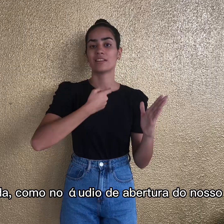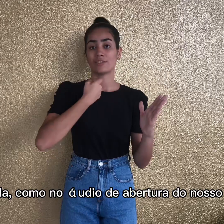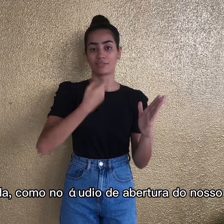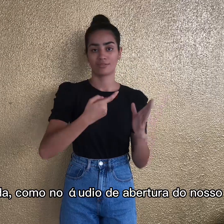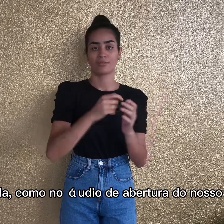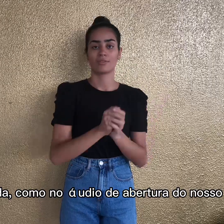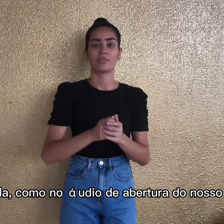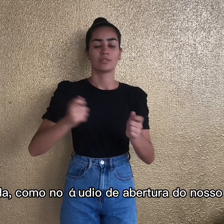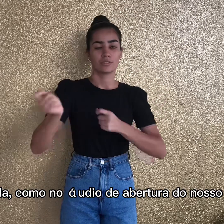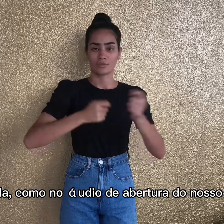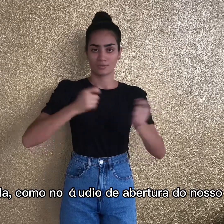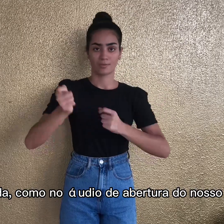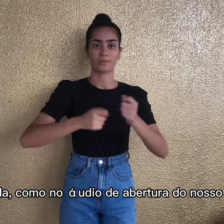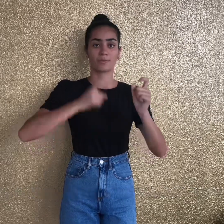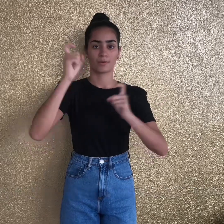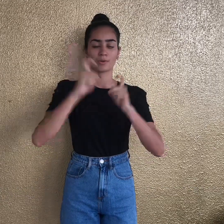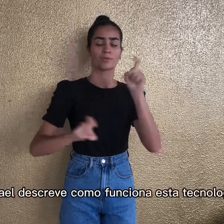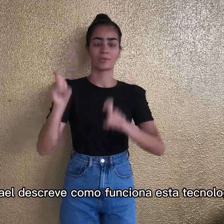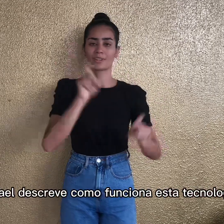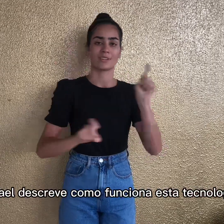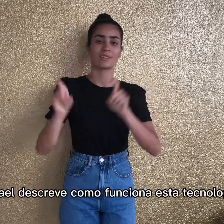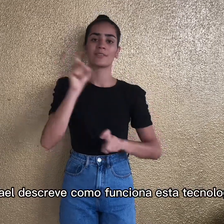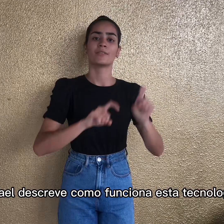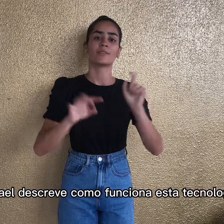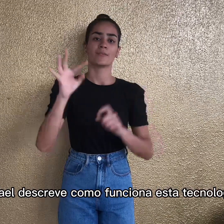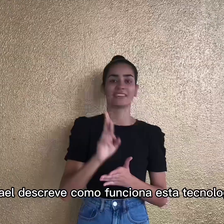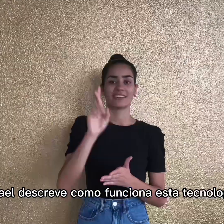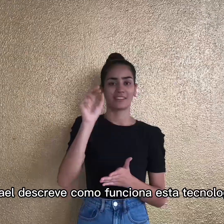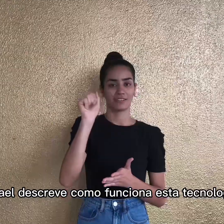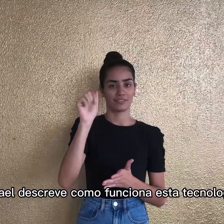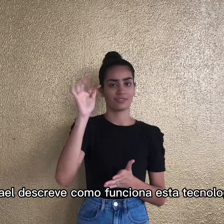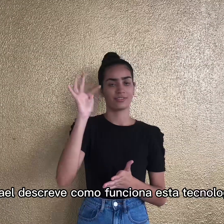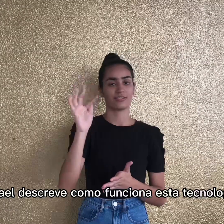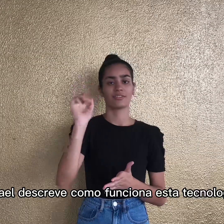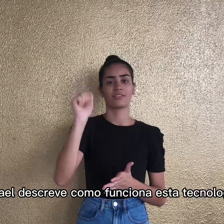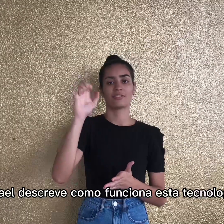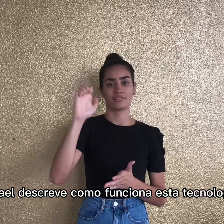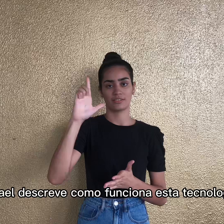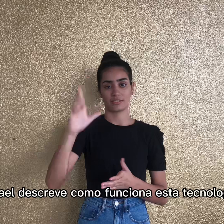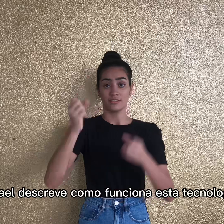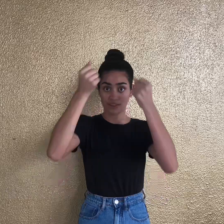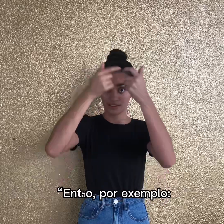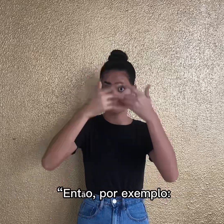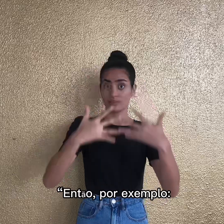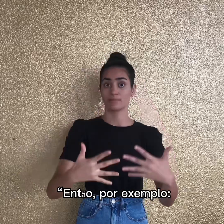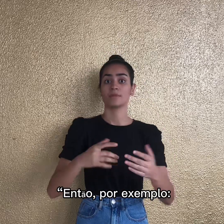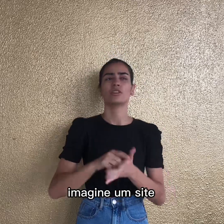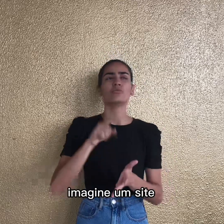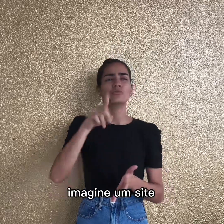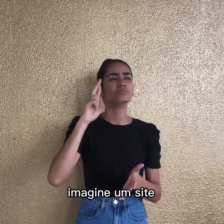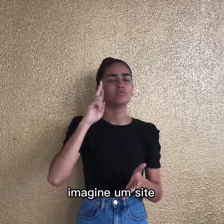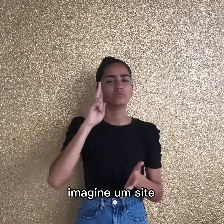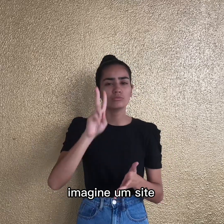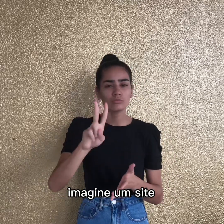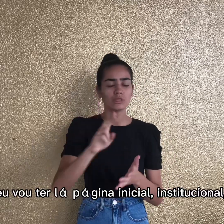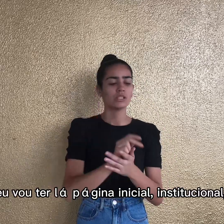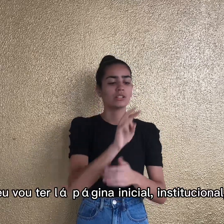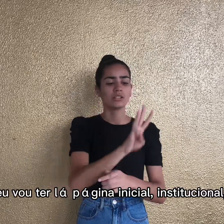de abertura do nosso podcast. Rafael descreve como funciona esta tecnologia. Então, por exemplo, imagine um site. Eu vou ter